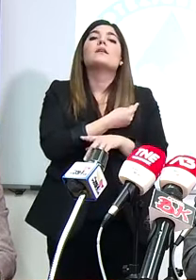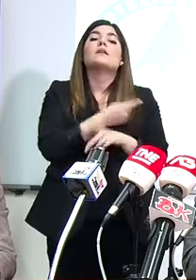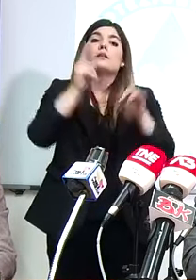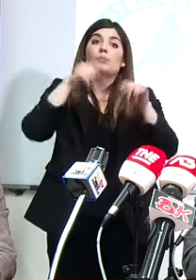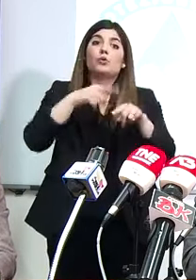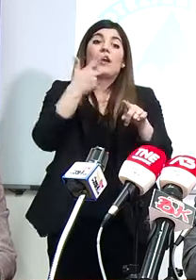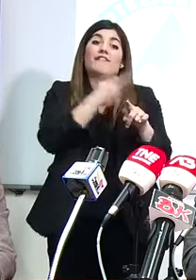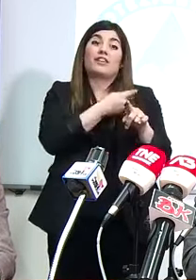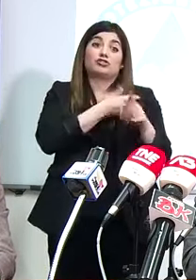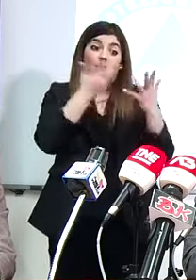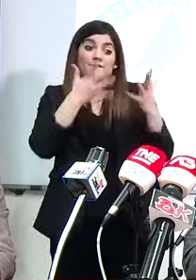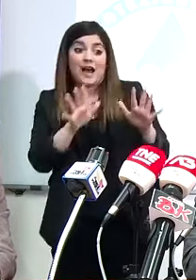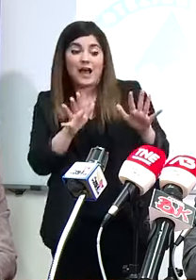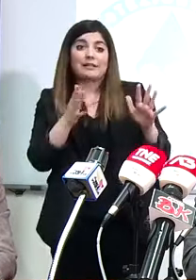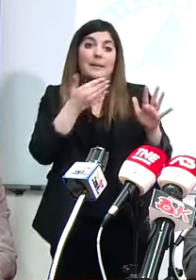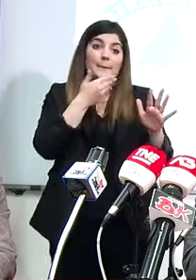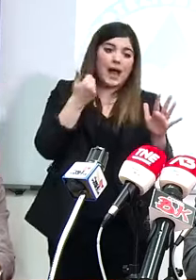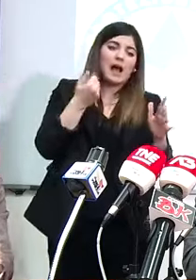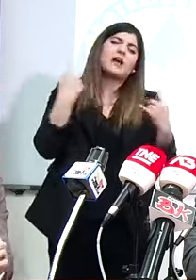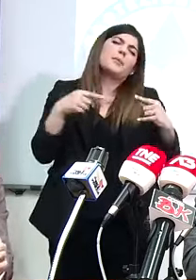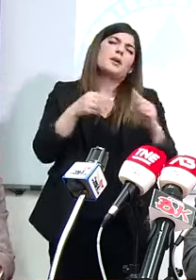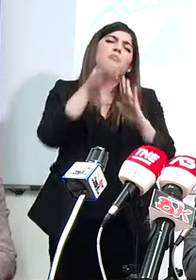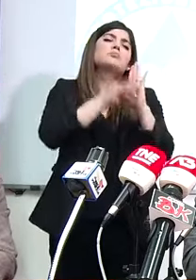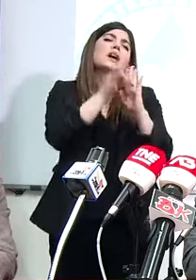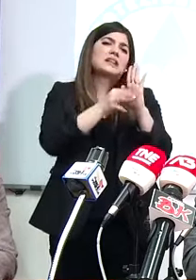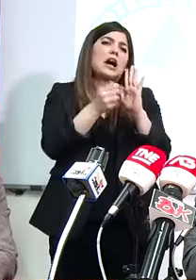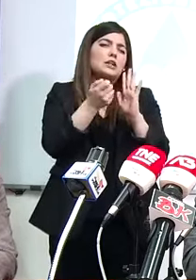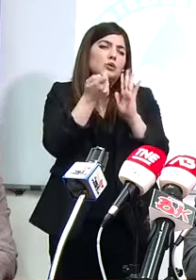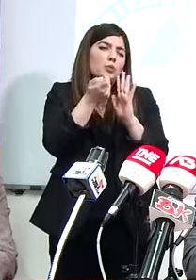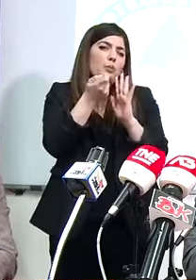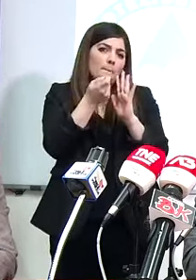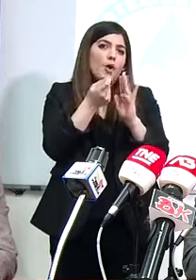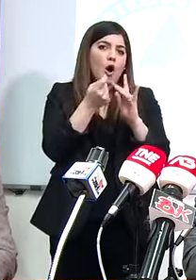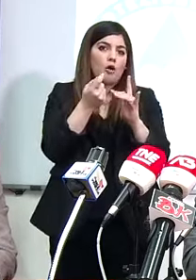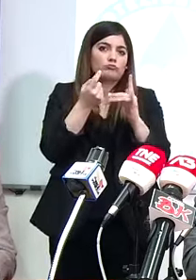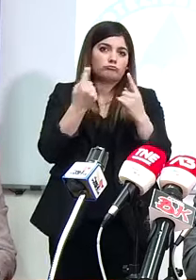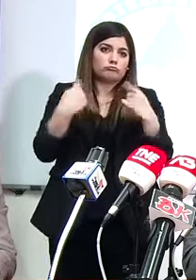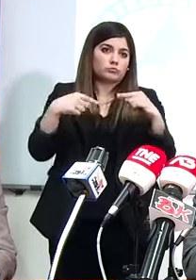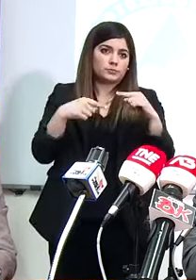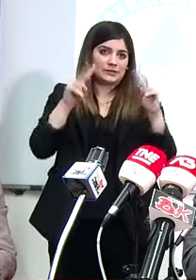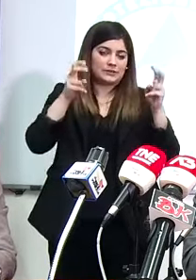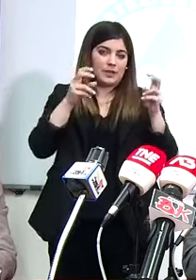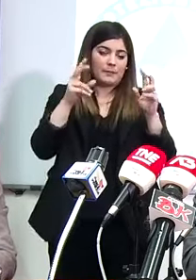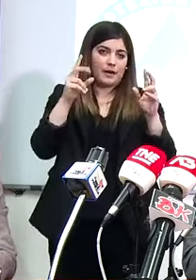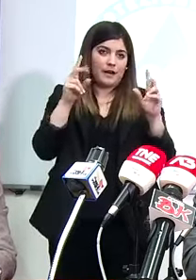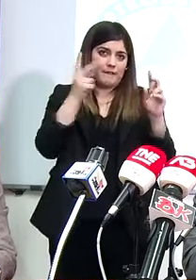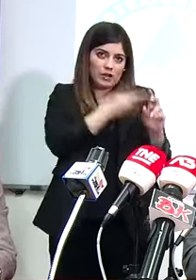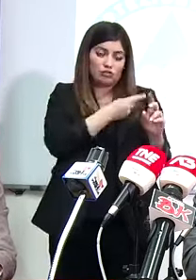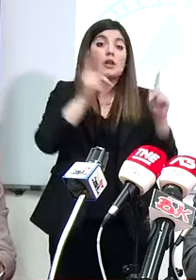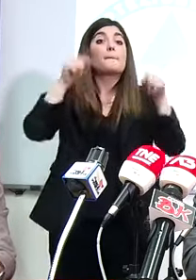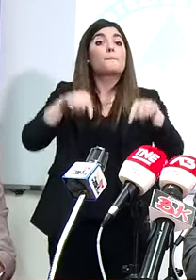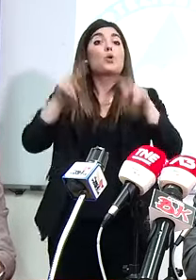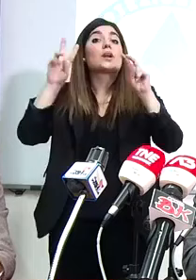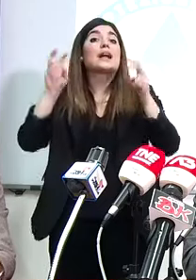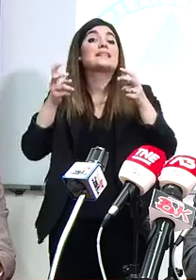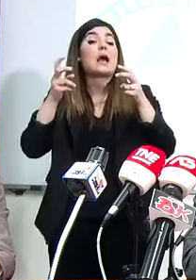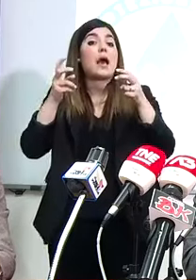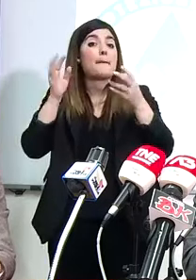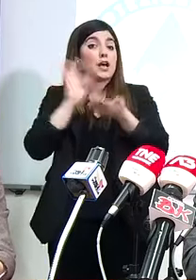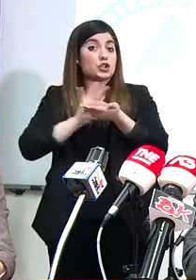fatte un po di numeri e su sullo stato dell'arte e poi c'è anche grande tema della scuola quindi il tema dei